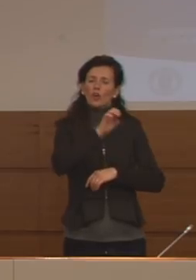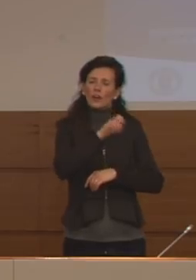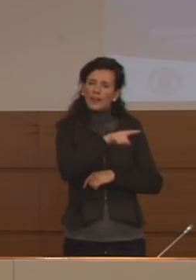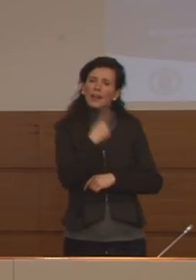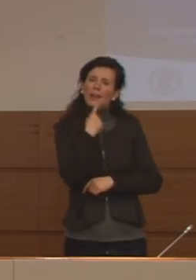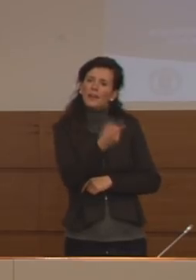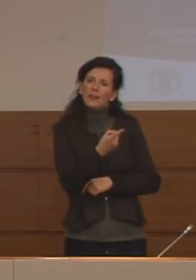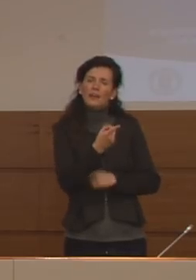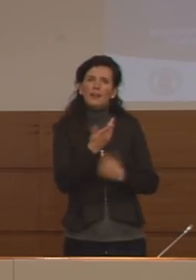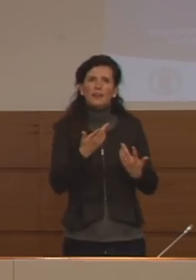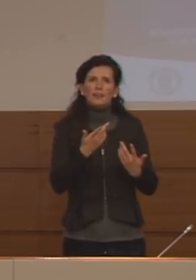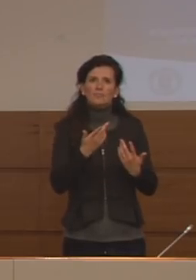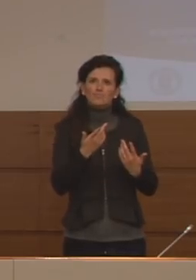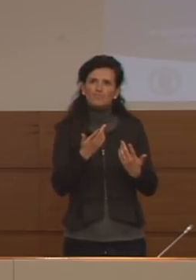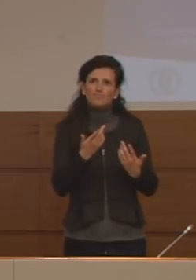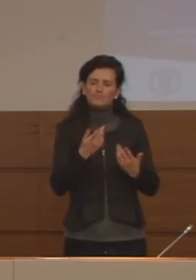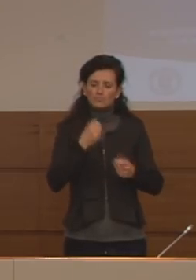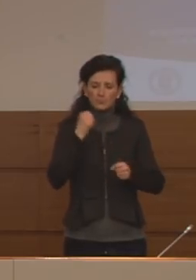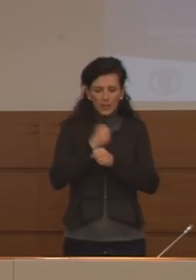ricordare